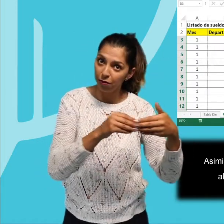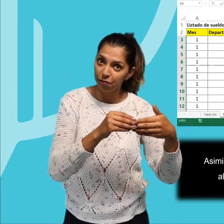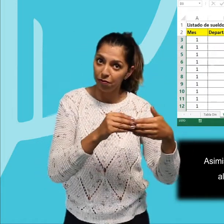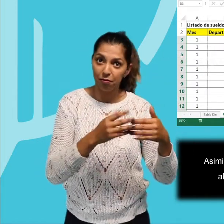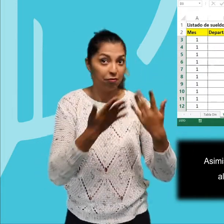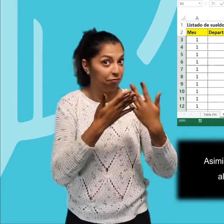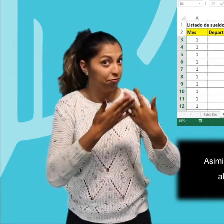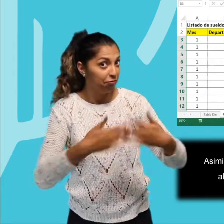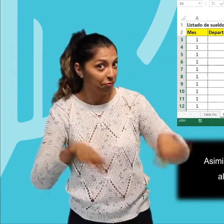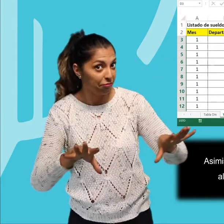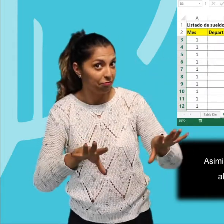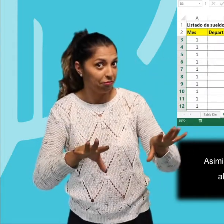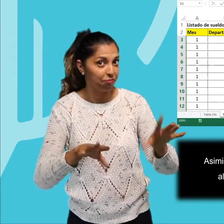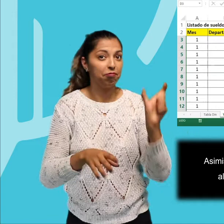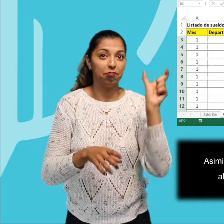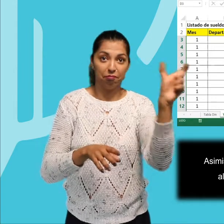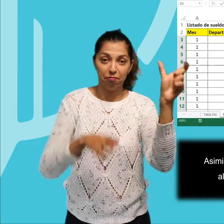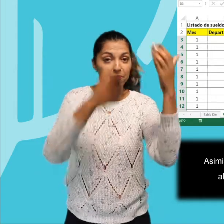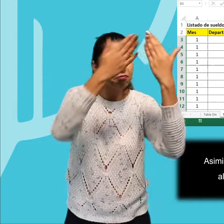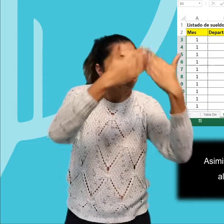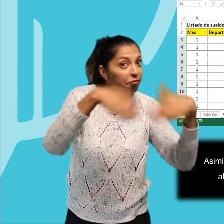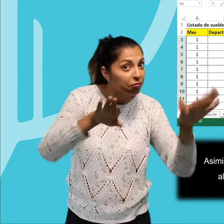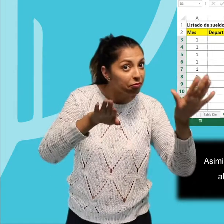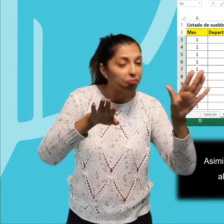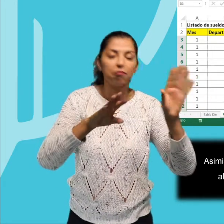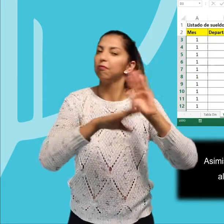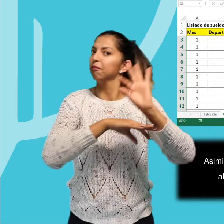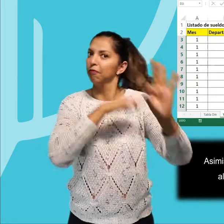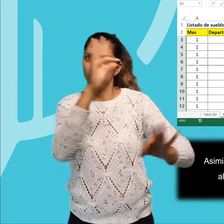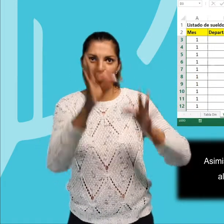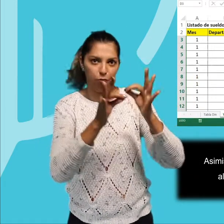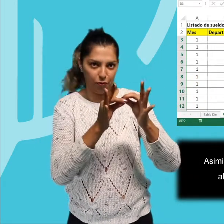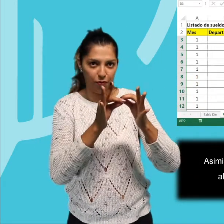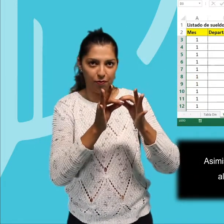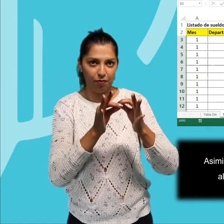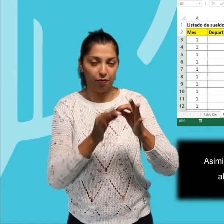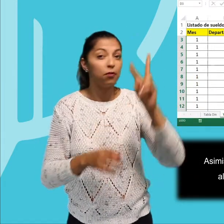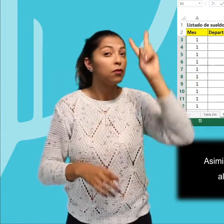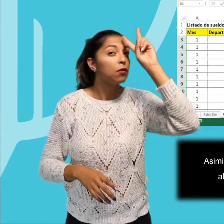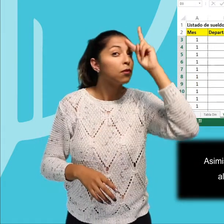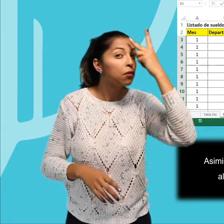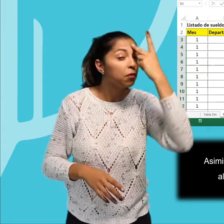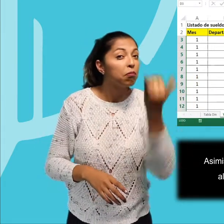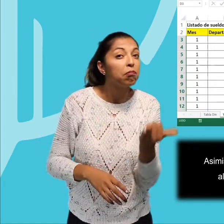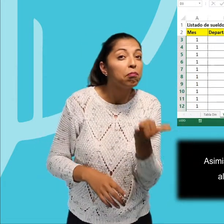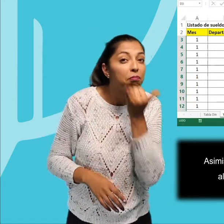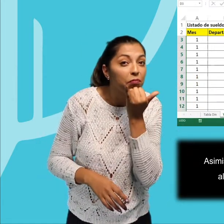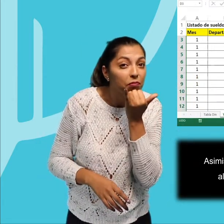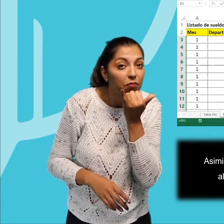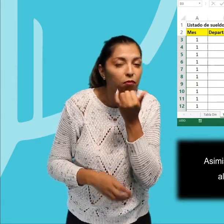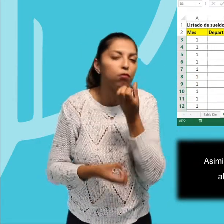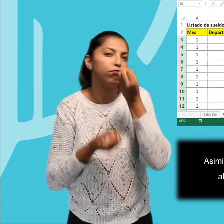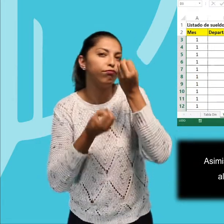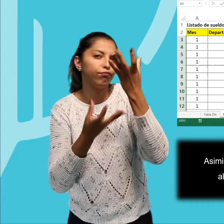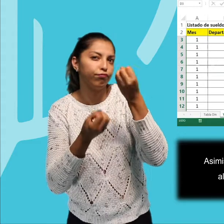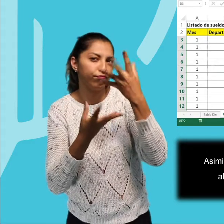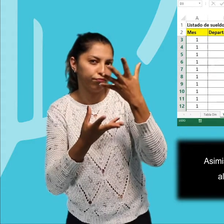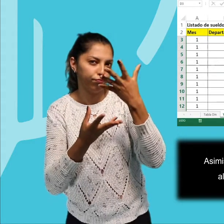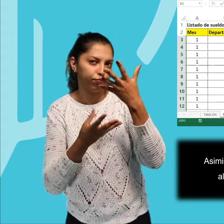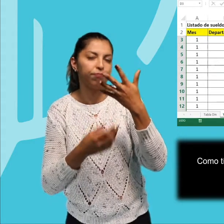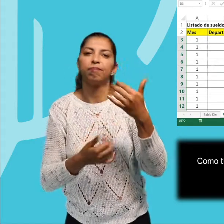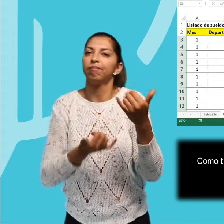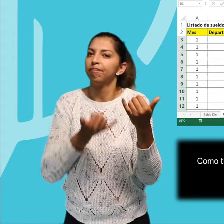Asimismo, hacemos clic en la pestaña de mensaje de error que alerta al usuario si es que se ingresan datos no